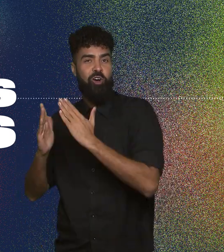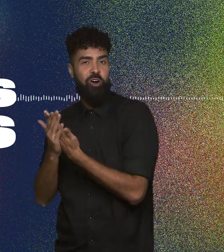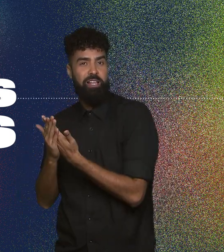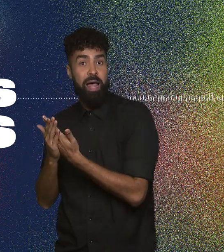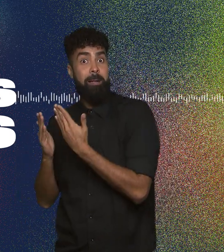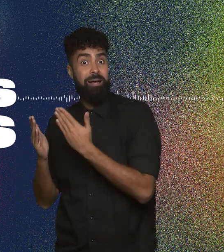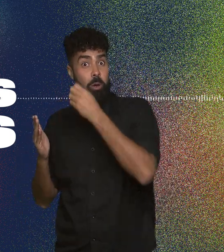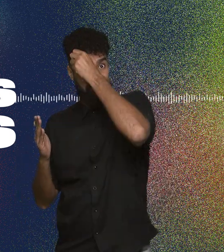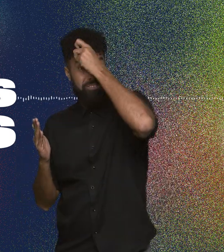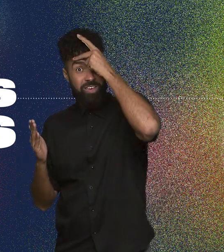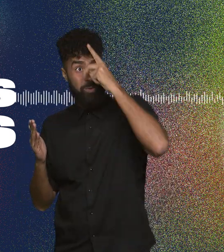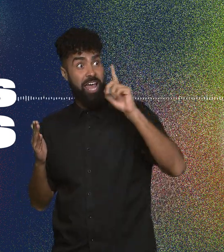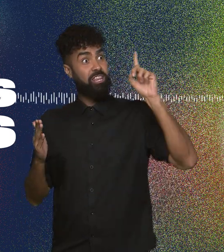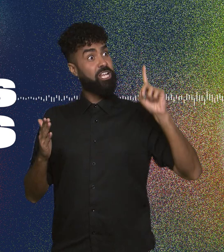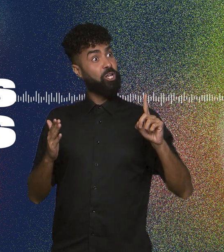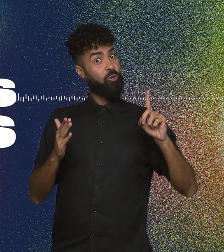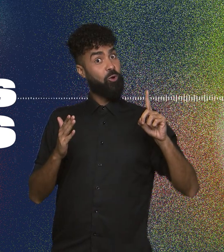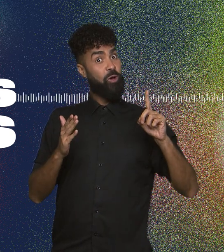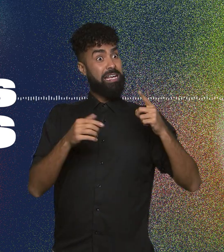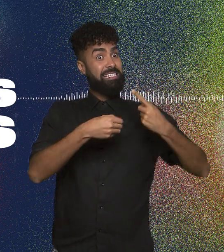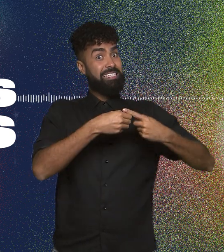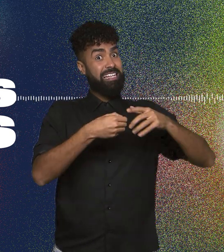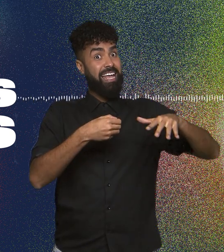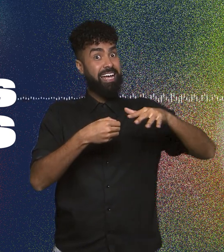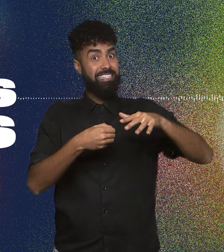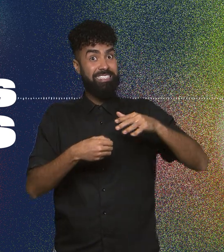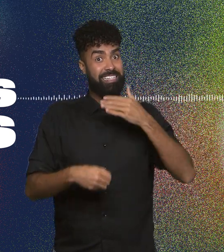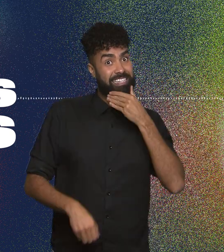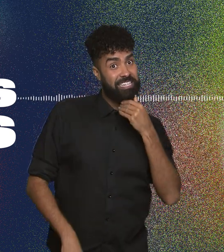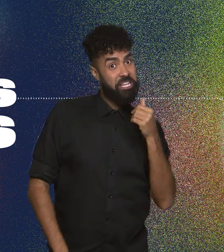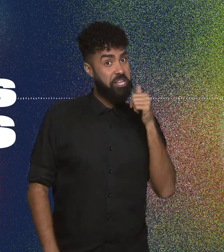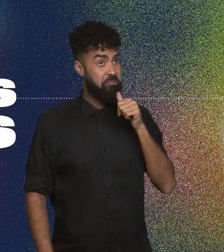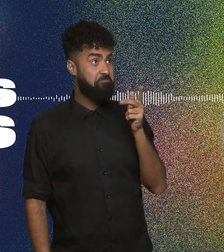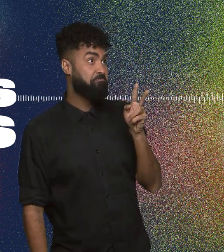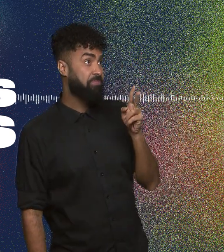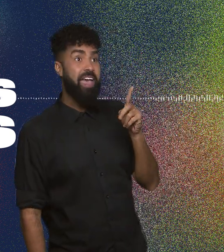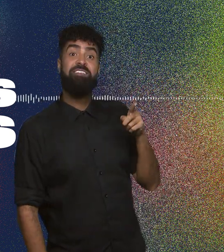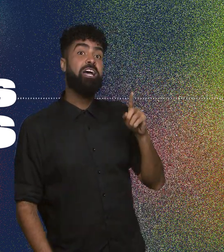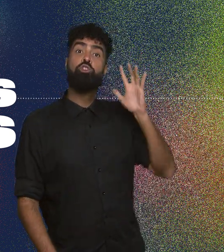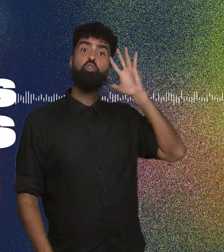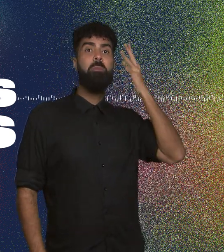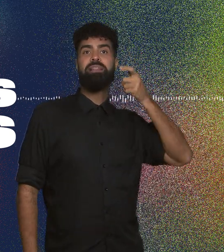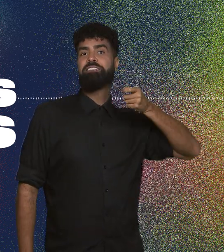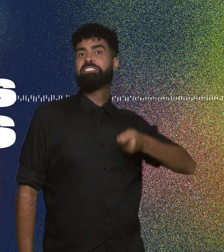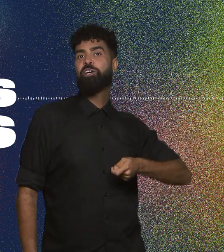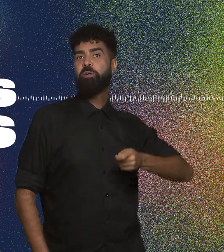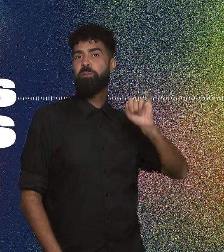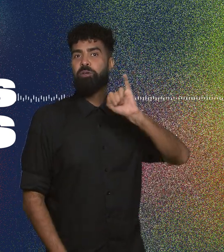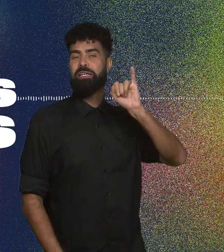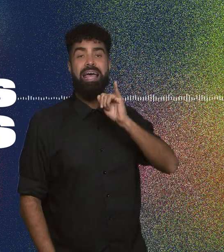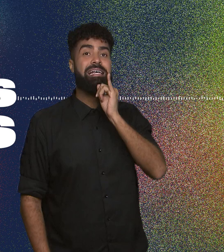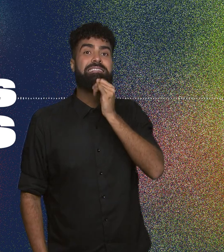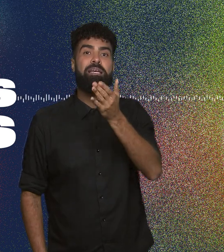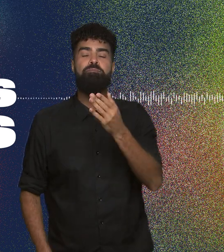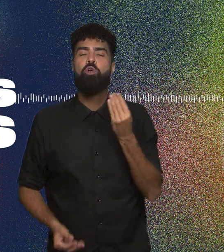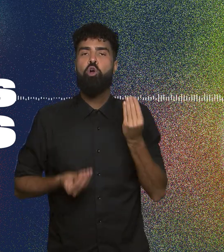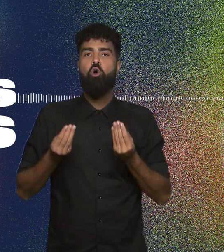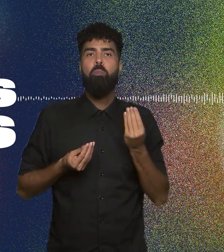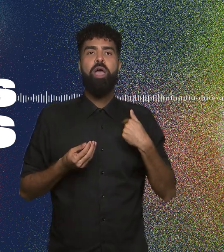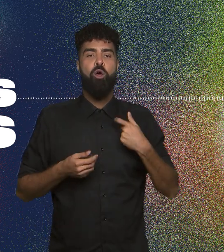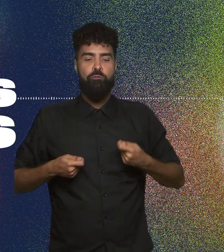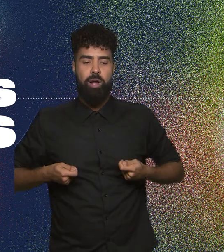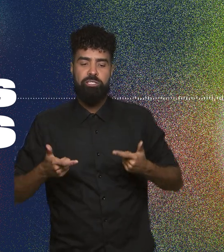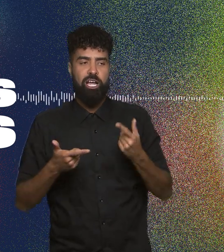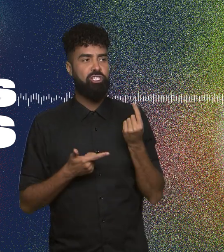cidade, né? Ele ou ela vai tomar as decisões importantes, como, por exemplo, como que eu vou gastar o dinheiro